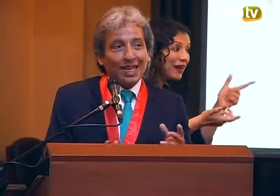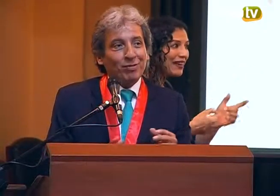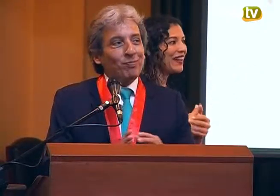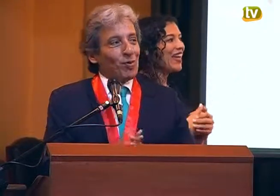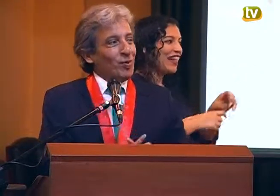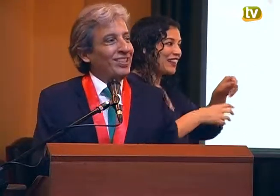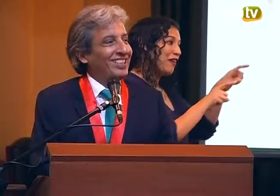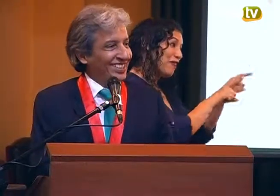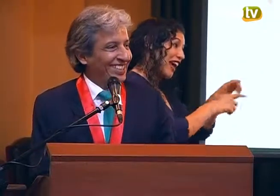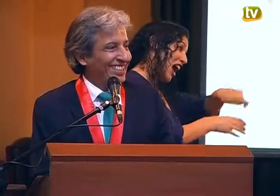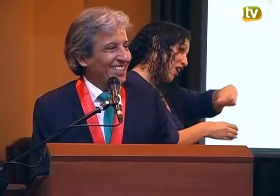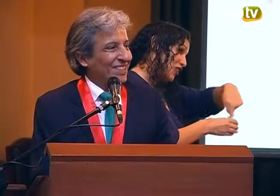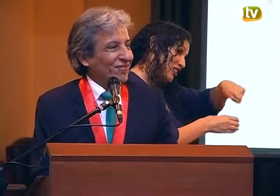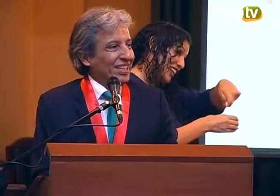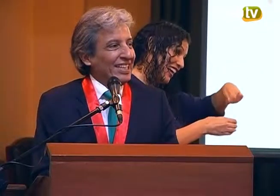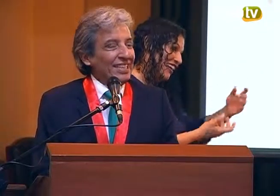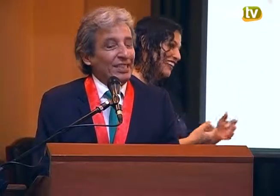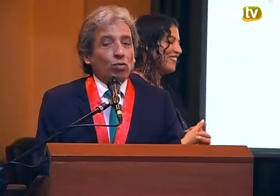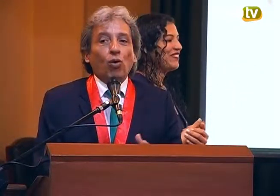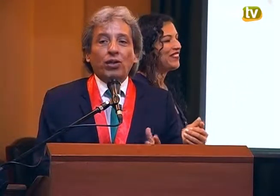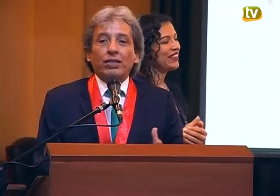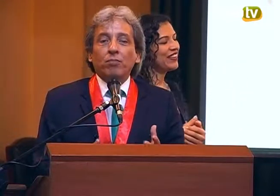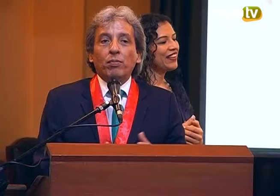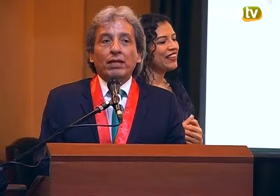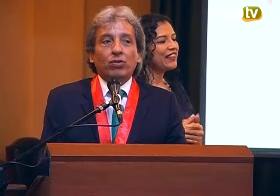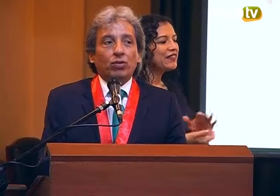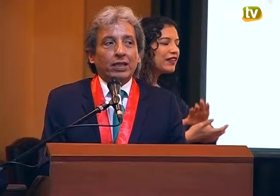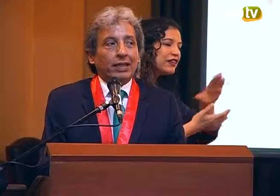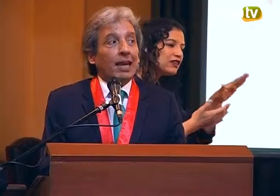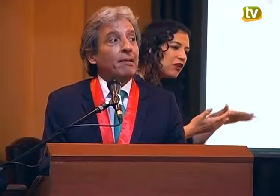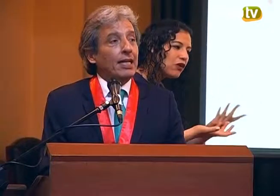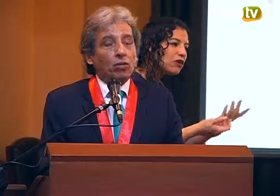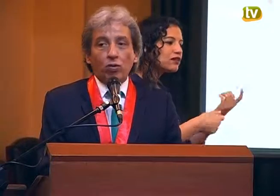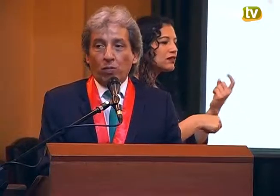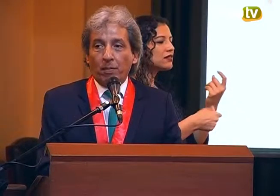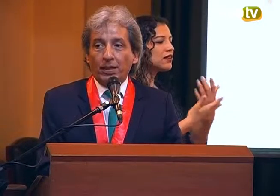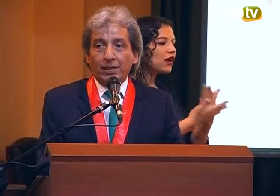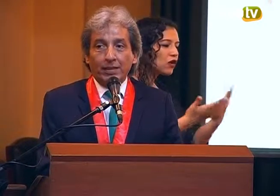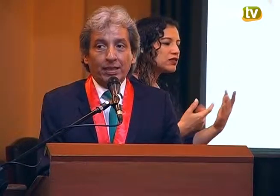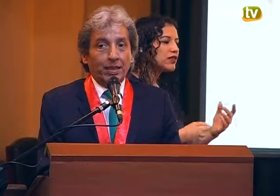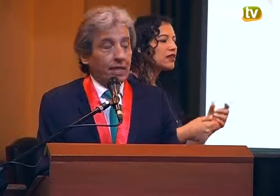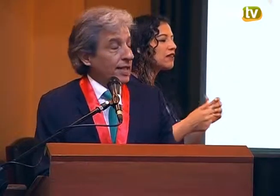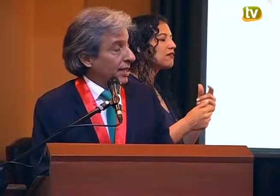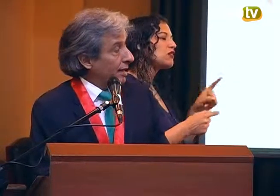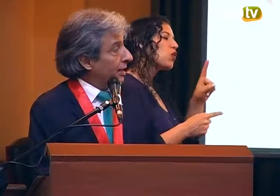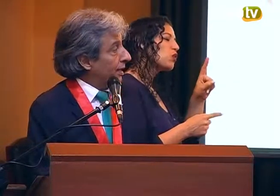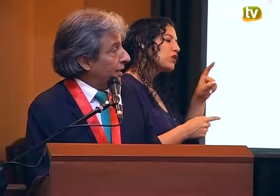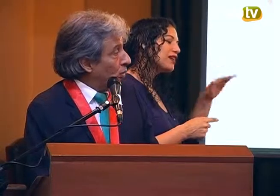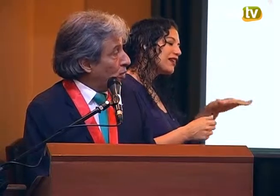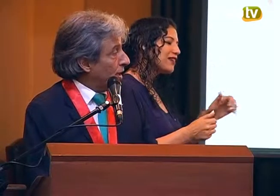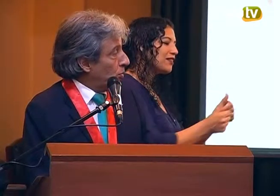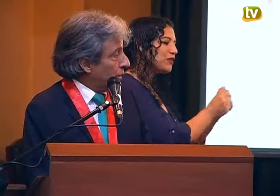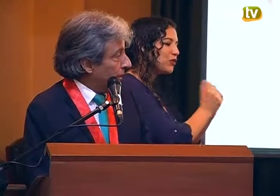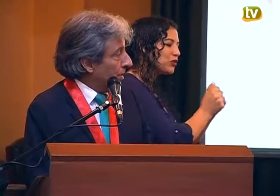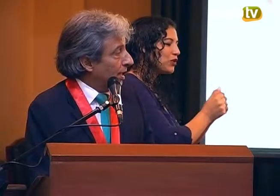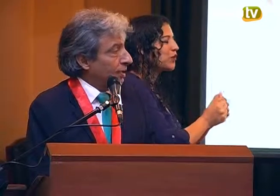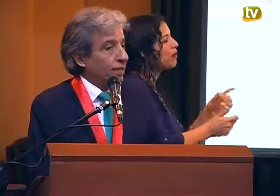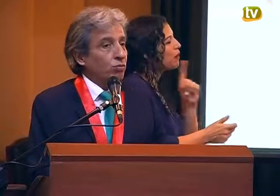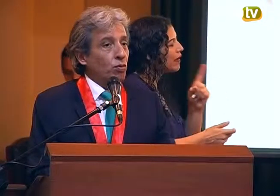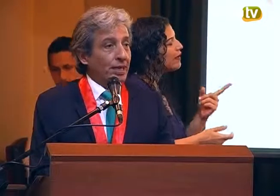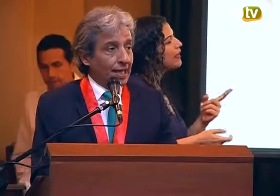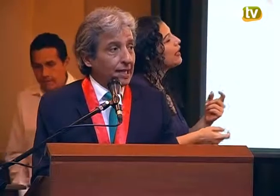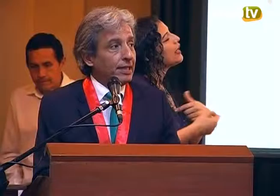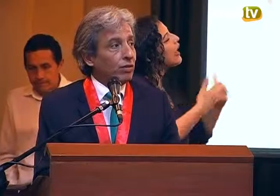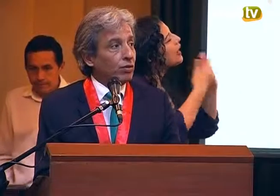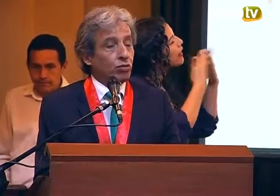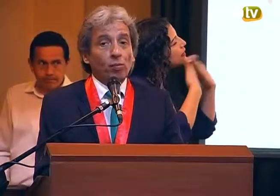a cocinar un poco, y todo ese momento de la vida con los papás. Y agradecerte a ti, Jorge, porque de verdad este